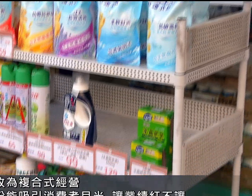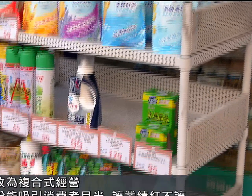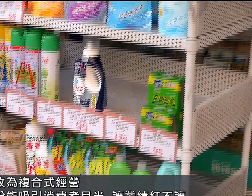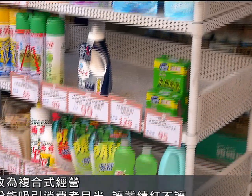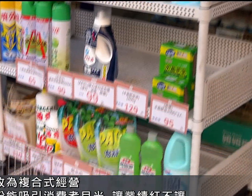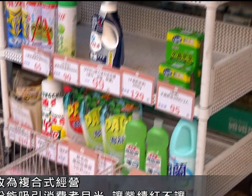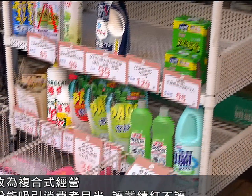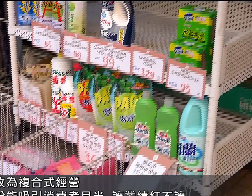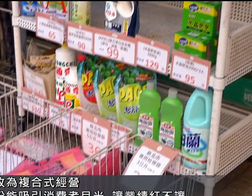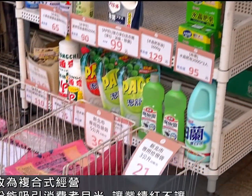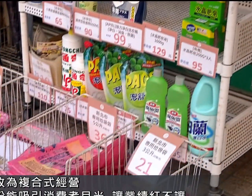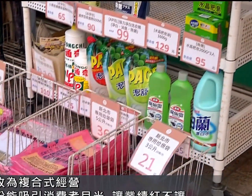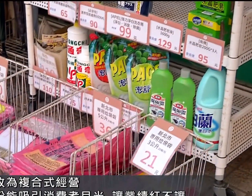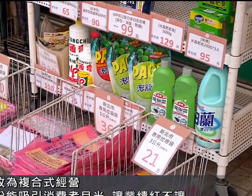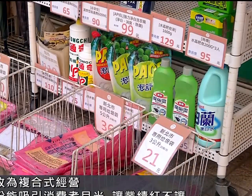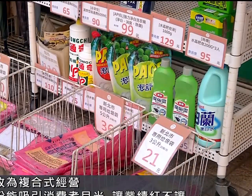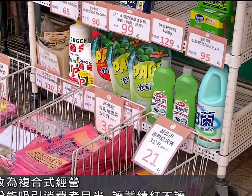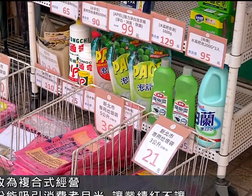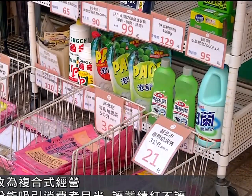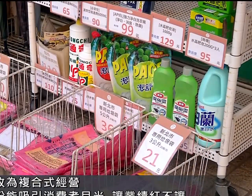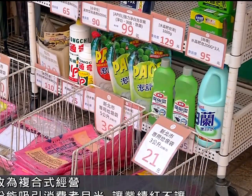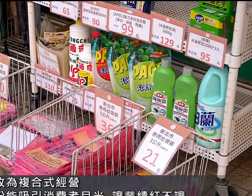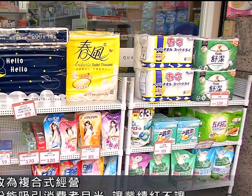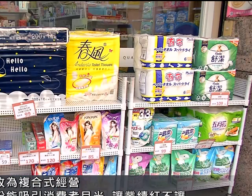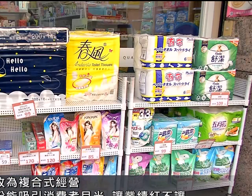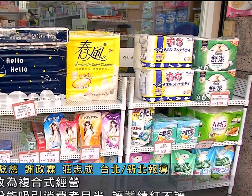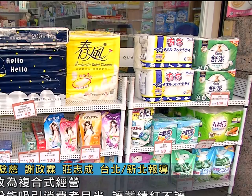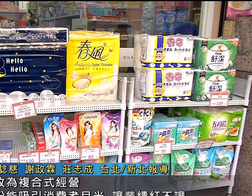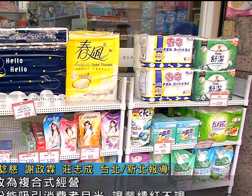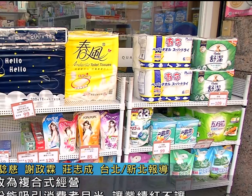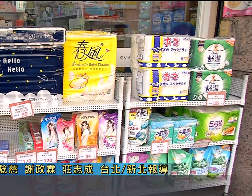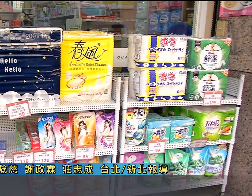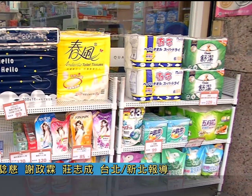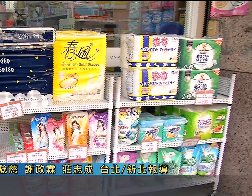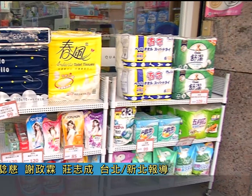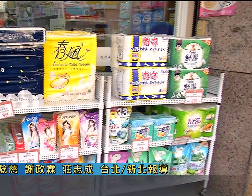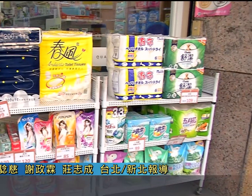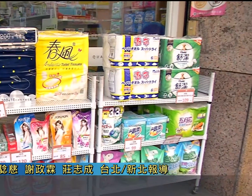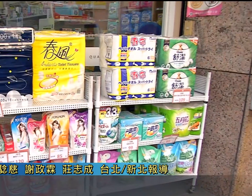盼能吸引消费者目光，让业绩红不让。记者原子谢振林、庄志成台北新北报道。